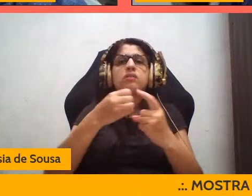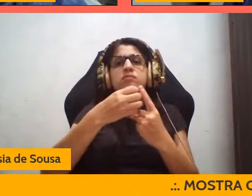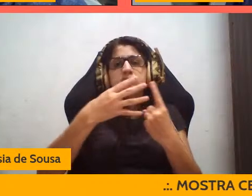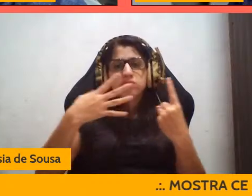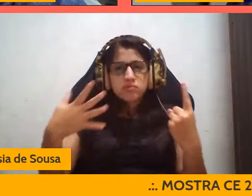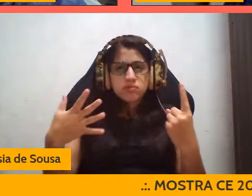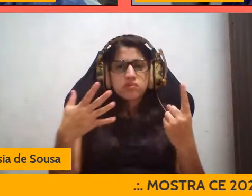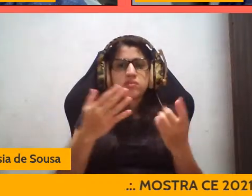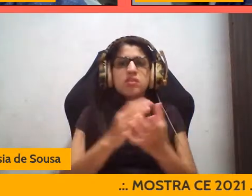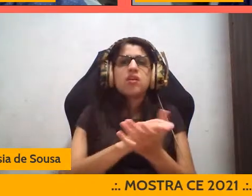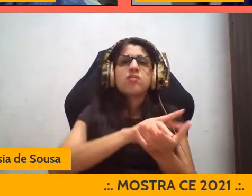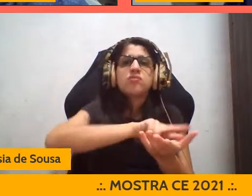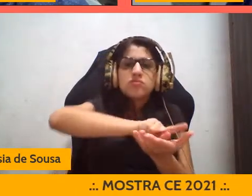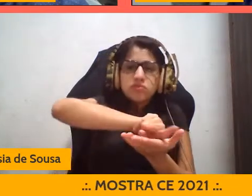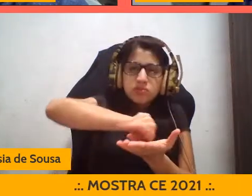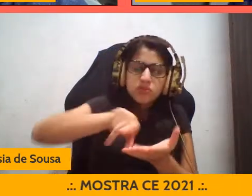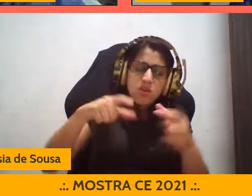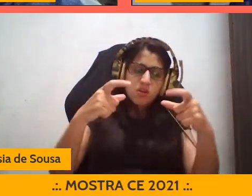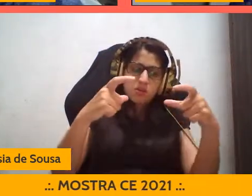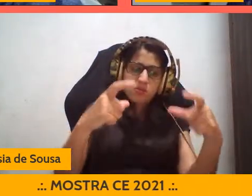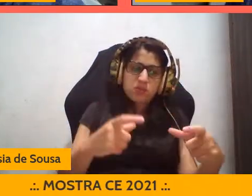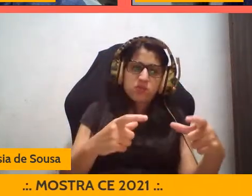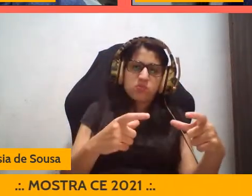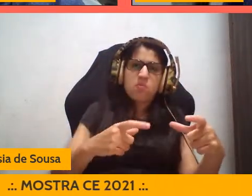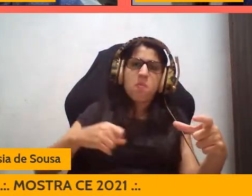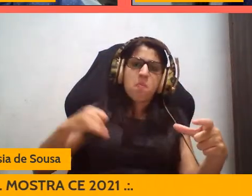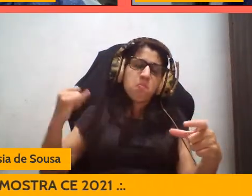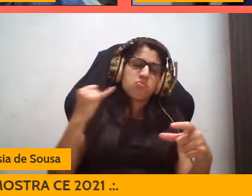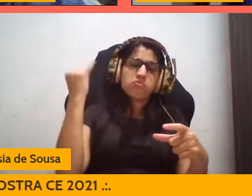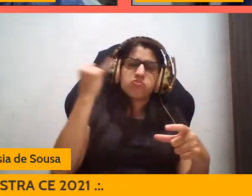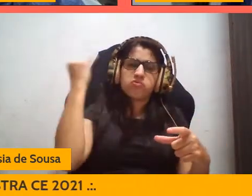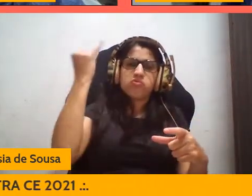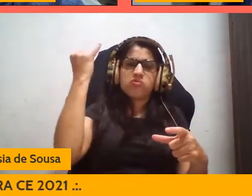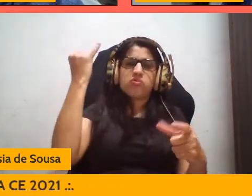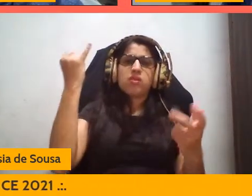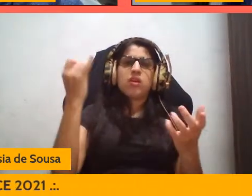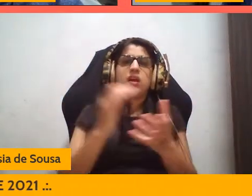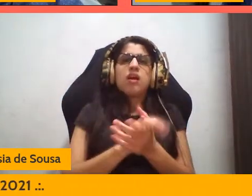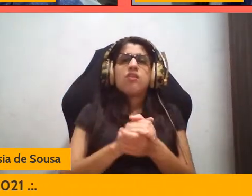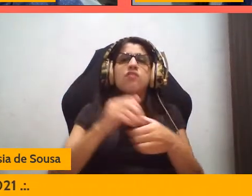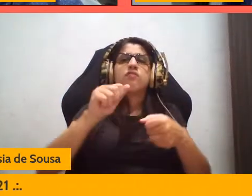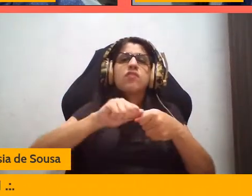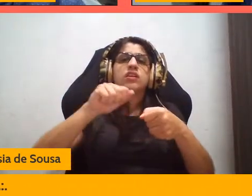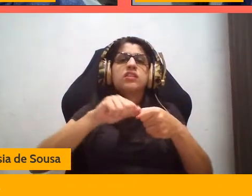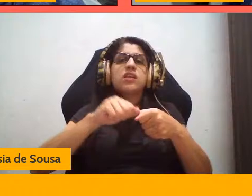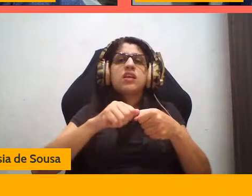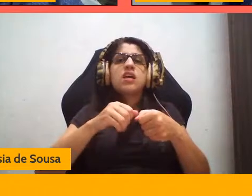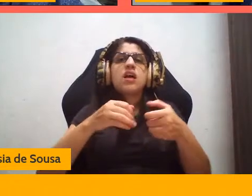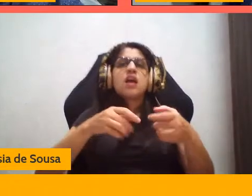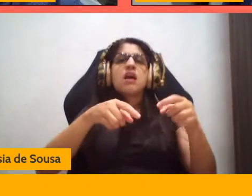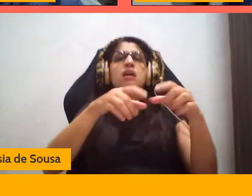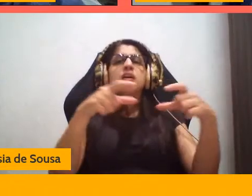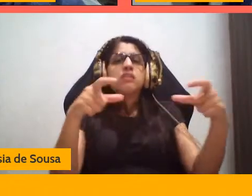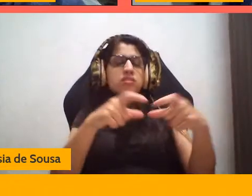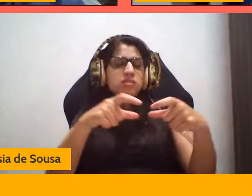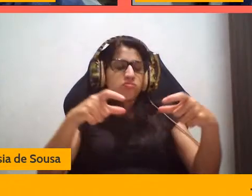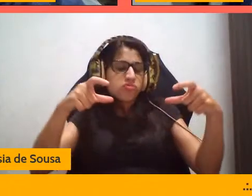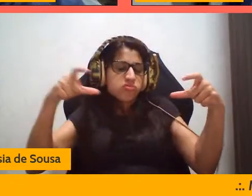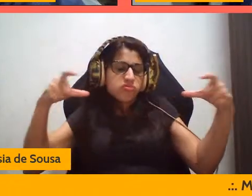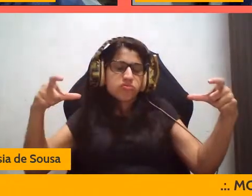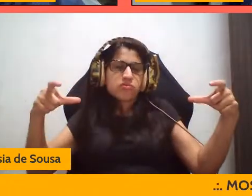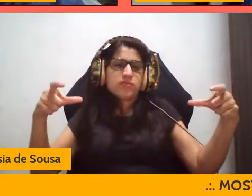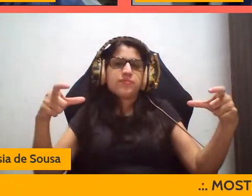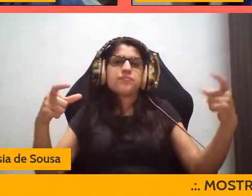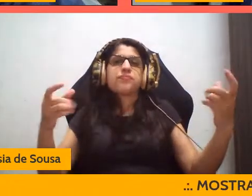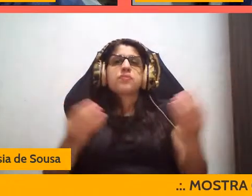espaço fundamental para fazer essa área crescer e, né, dar